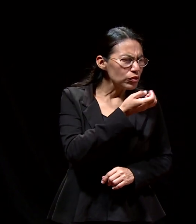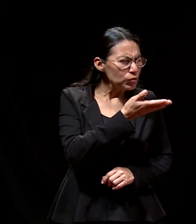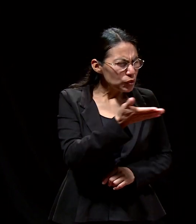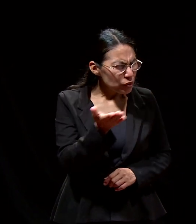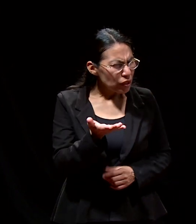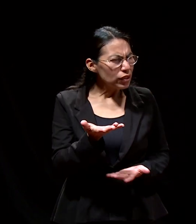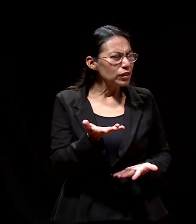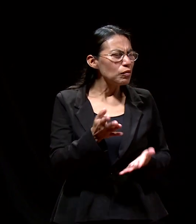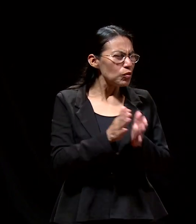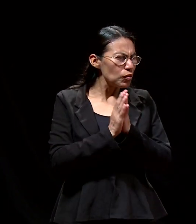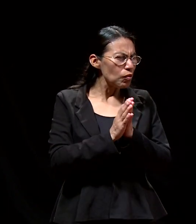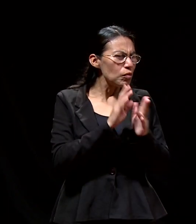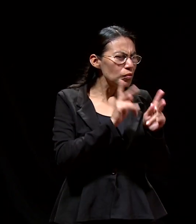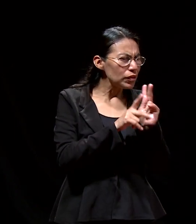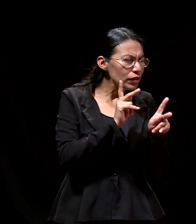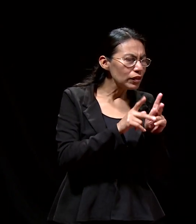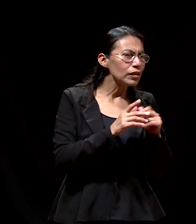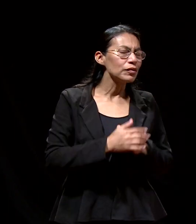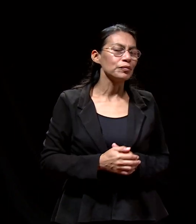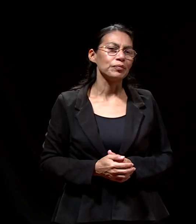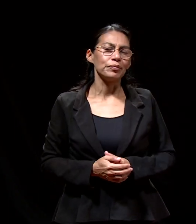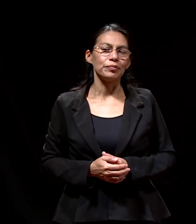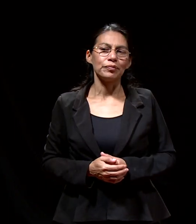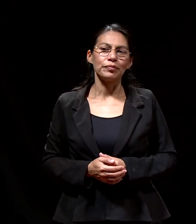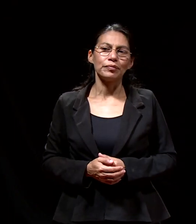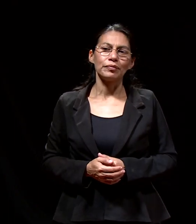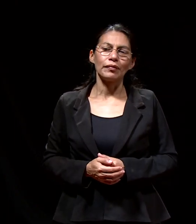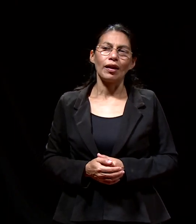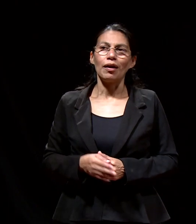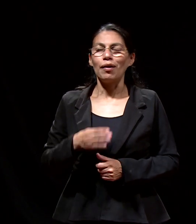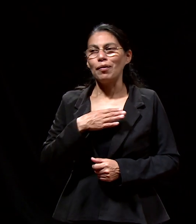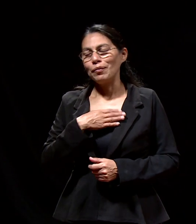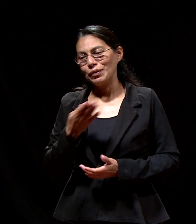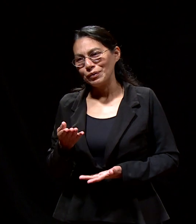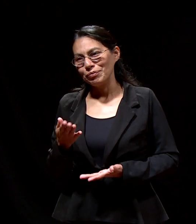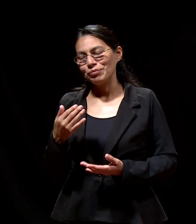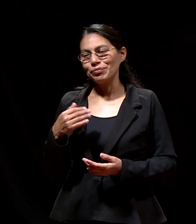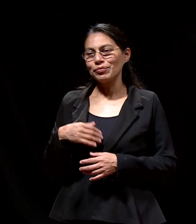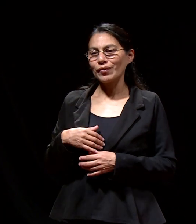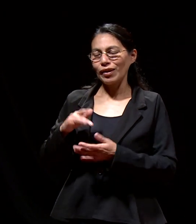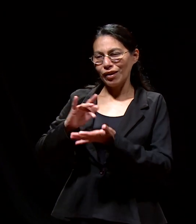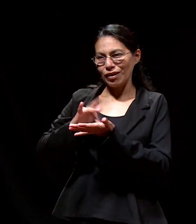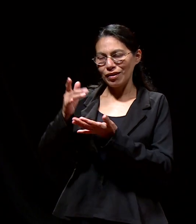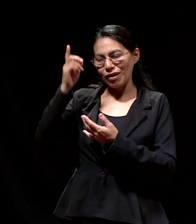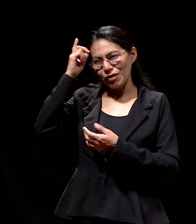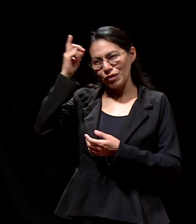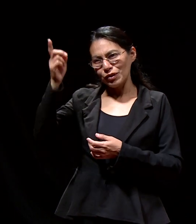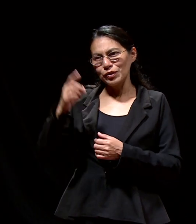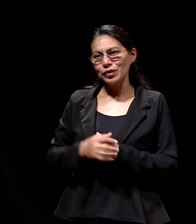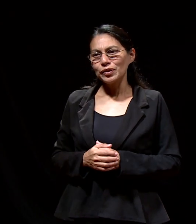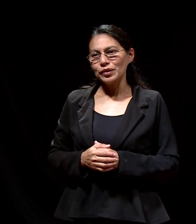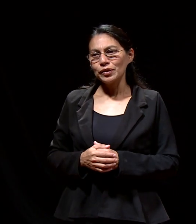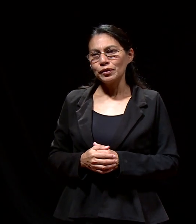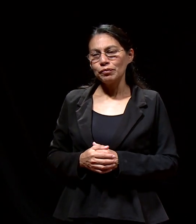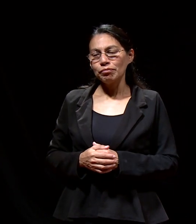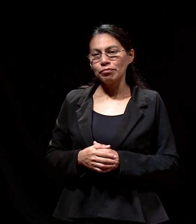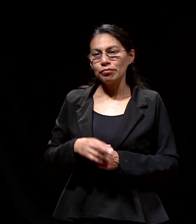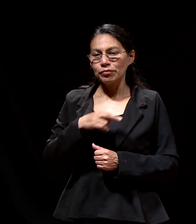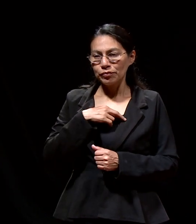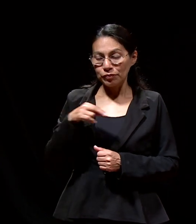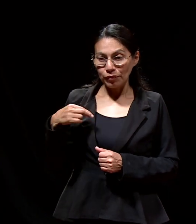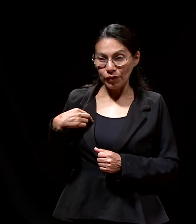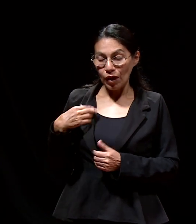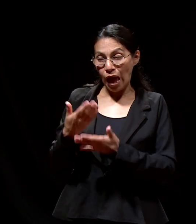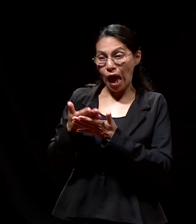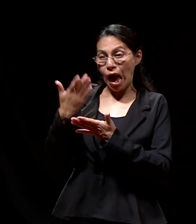cuéntenos algo de alguna experiencia que ustedes hayan tenido pues gracias a Dios que hemos conocido